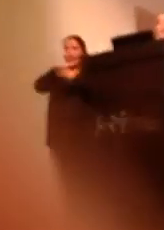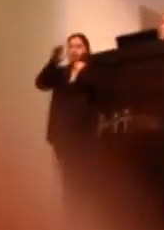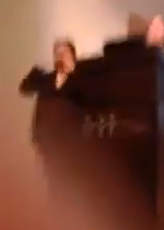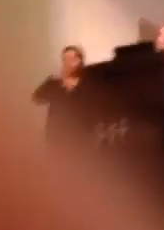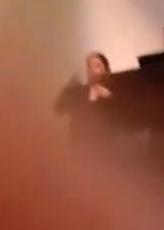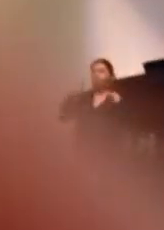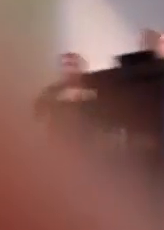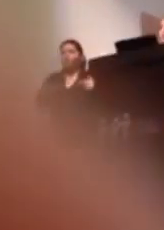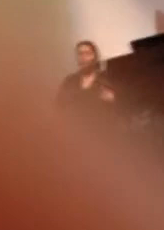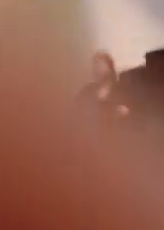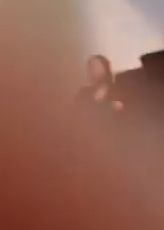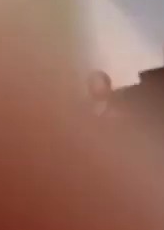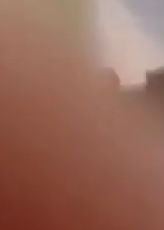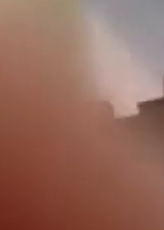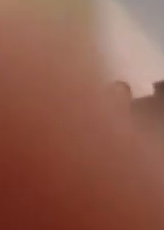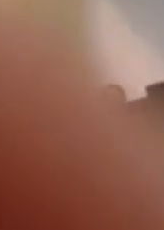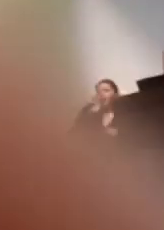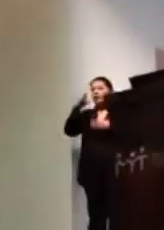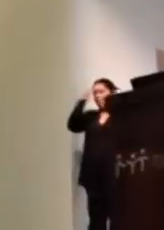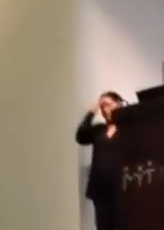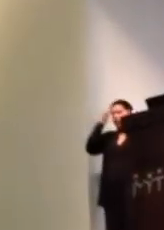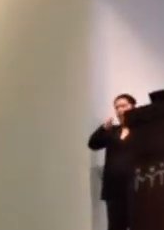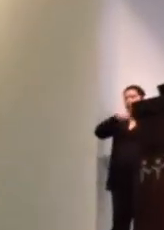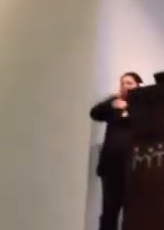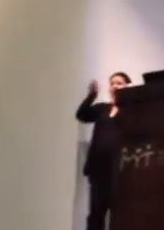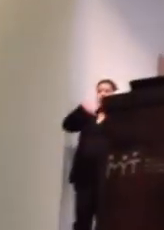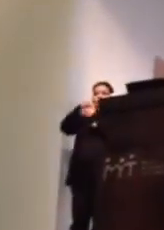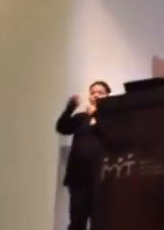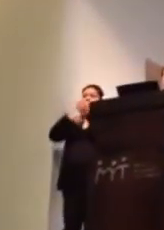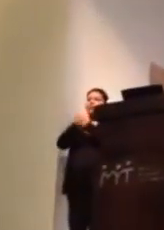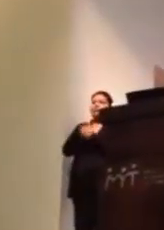humanos requerimos límites. Absolutamente todos